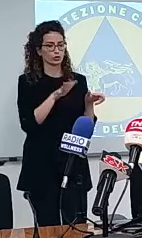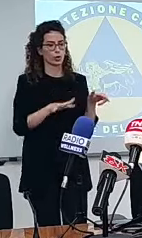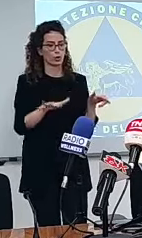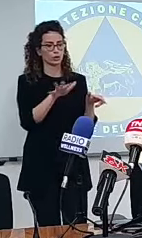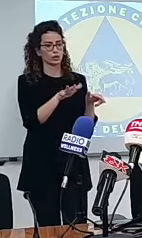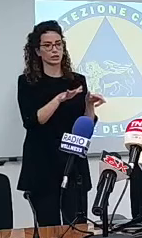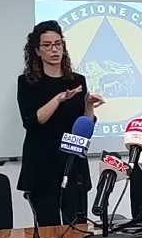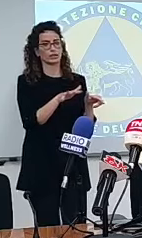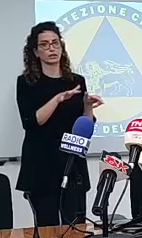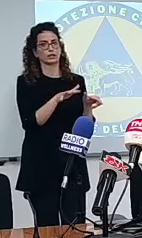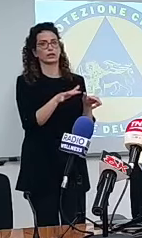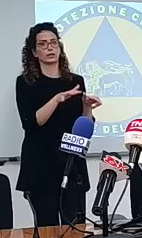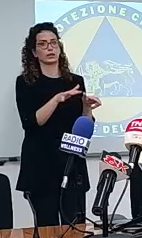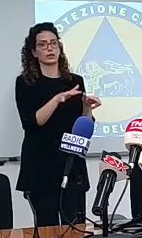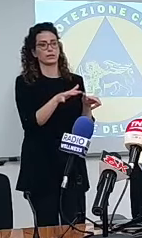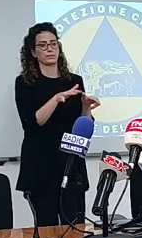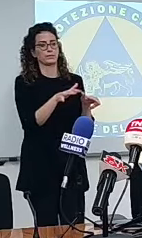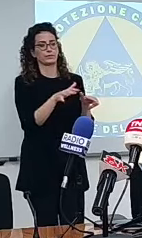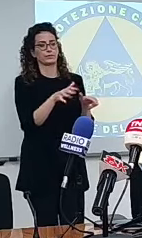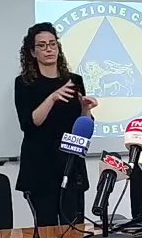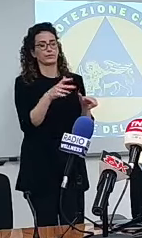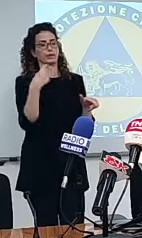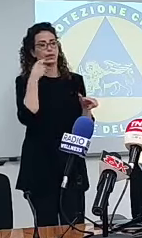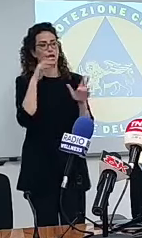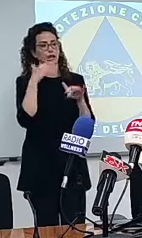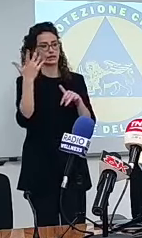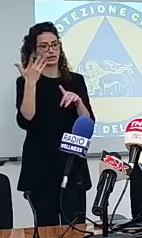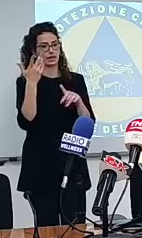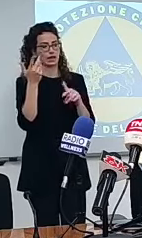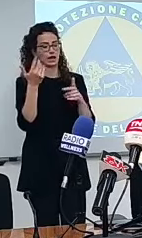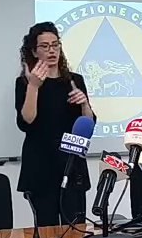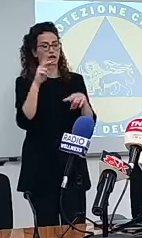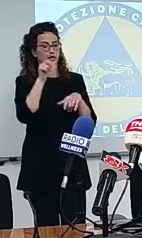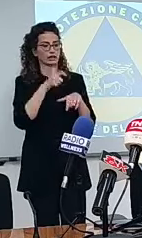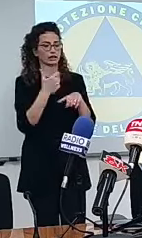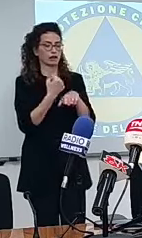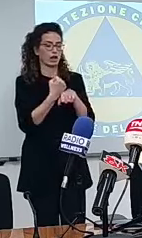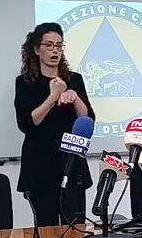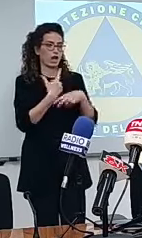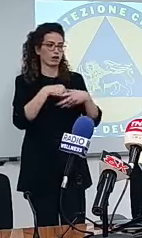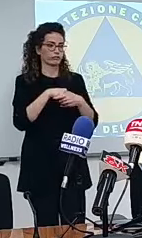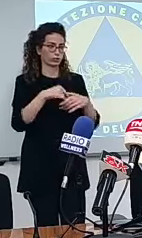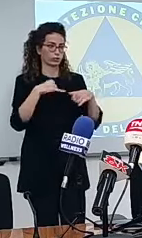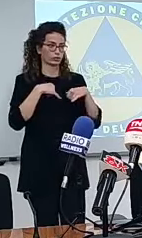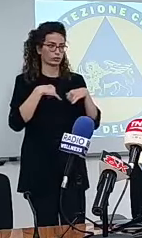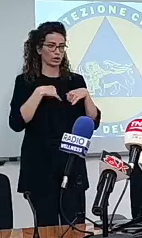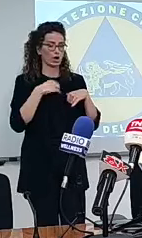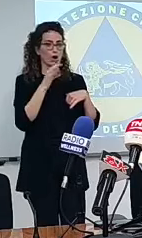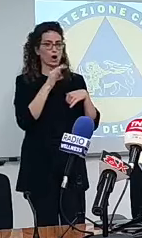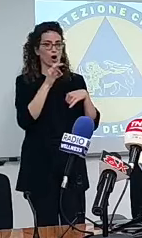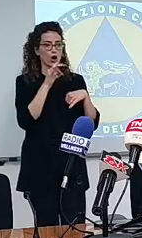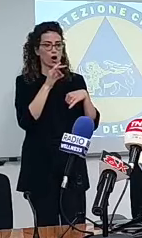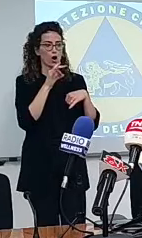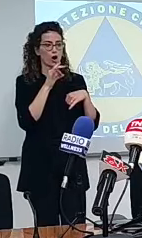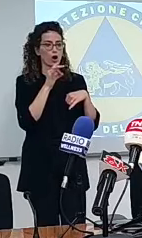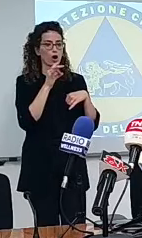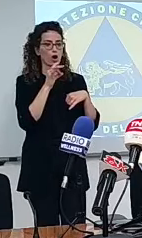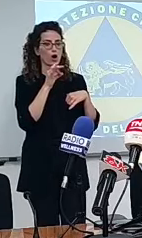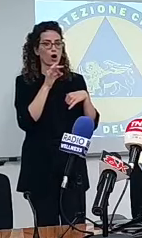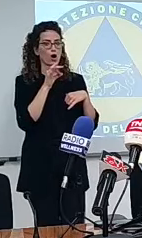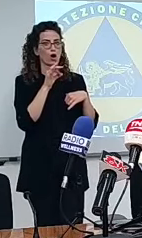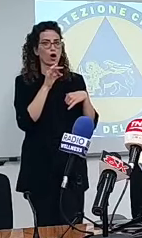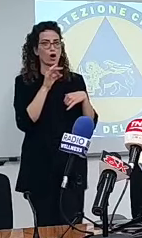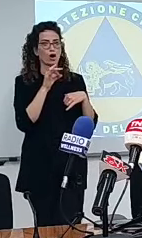che stranieri che lavoravano in Italia che sono ritornati a casa, oppure c'è stato proprio un travaso per cui non si